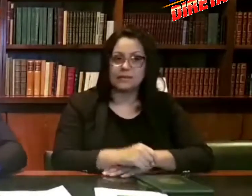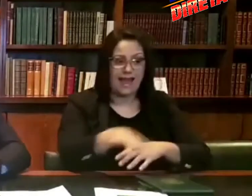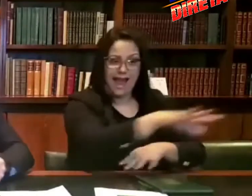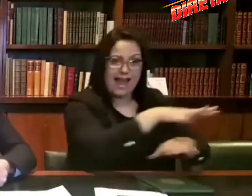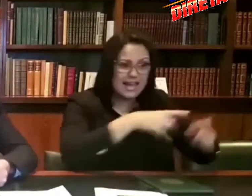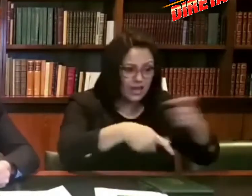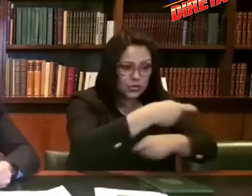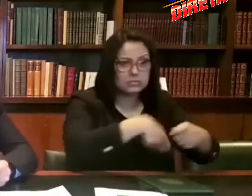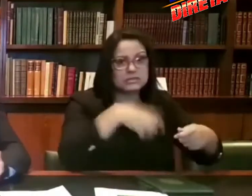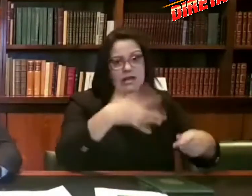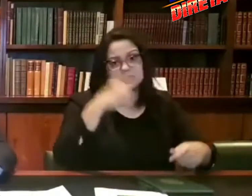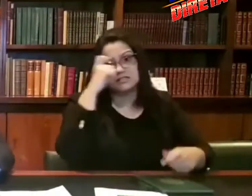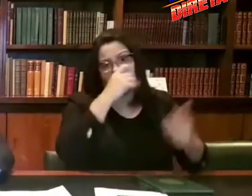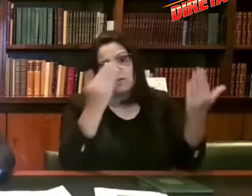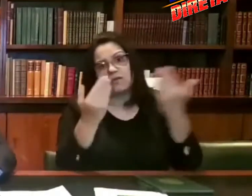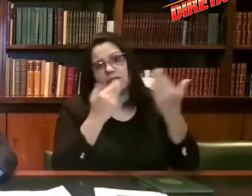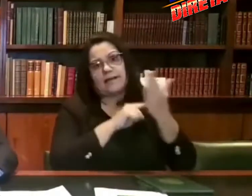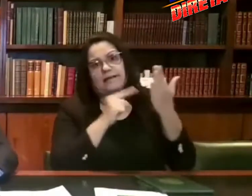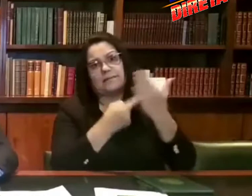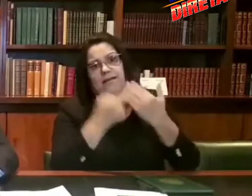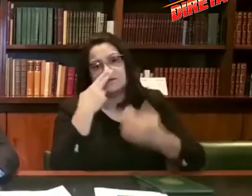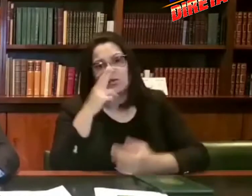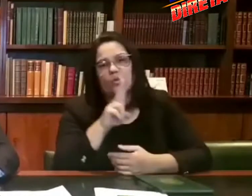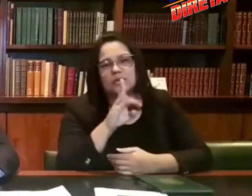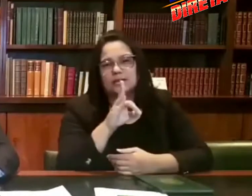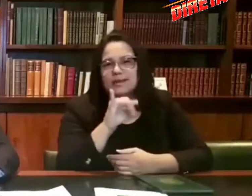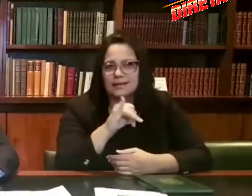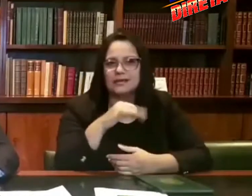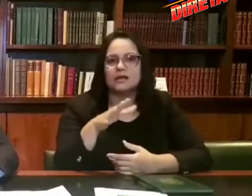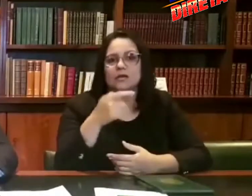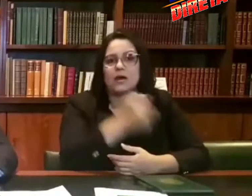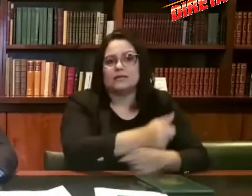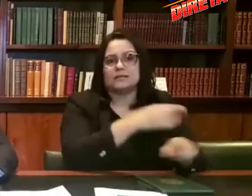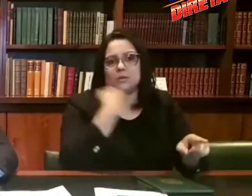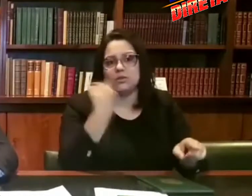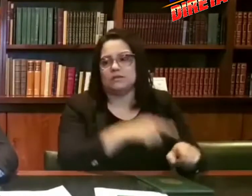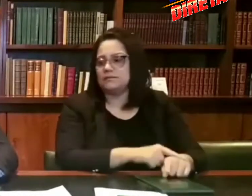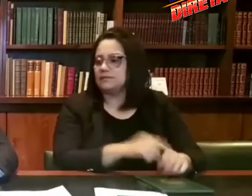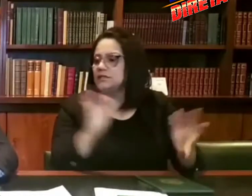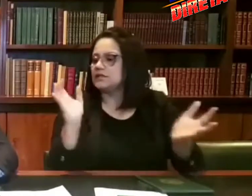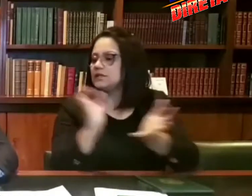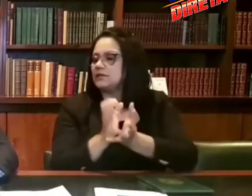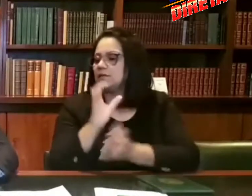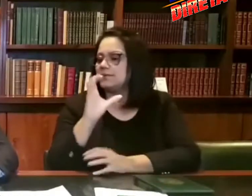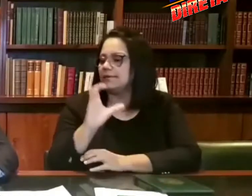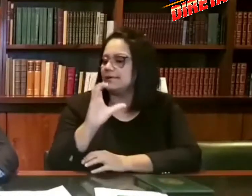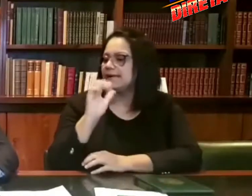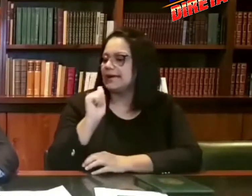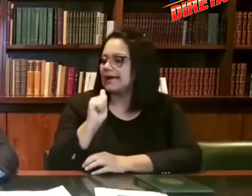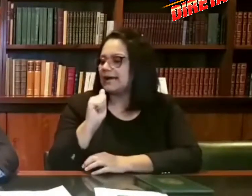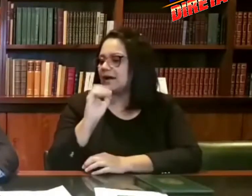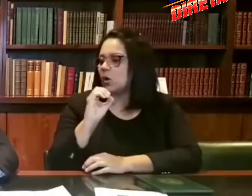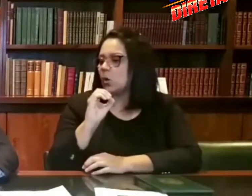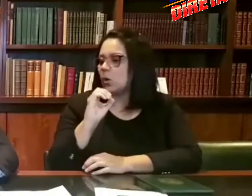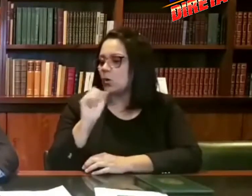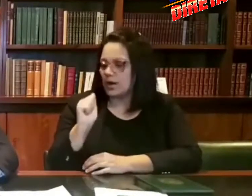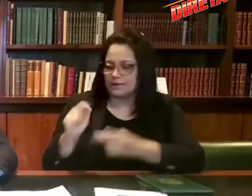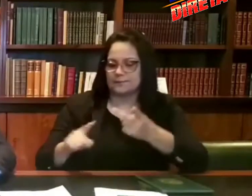sobreviver, está na UTI. Gente do Brasil todo, né? Brasil todo, não, grande parte de São Paulo, Grupo Caoa, por exemplo,